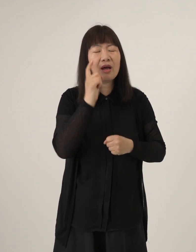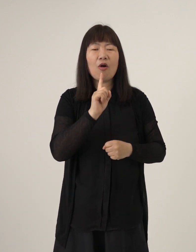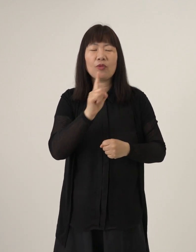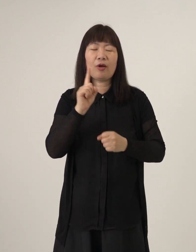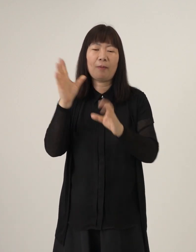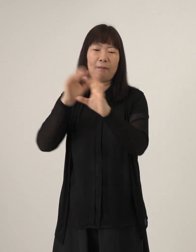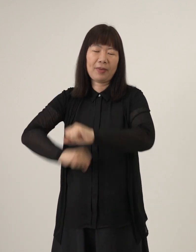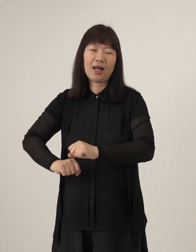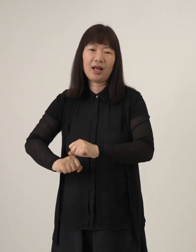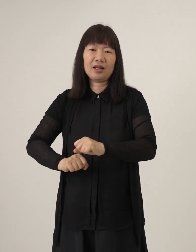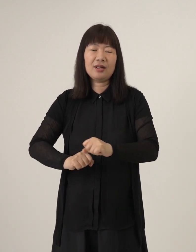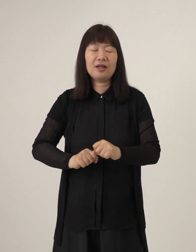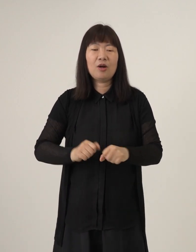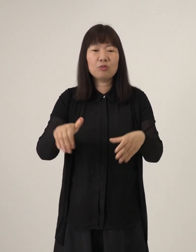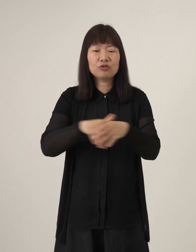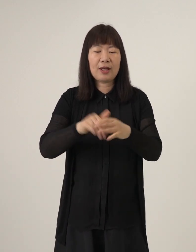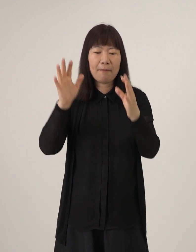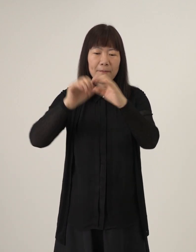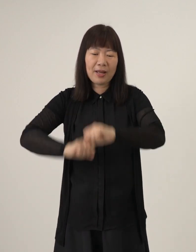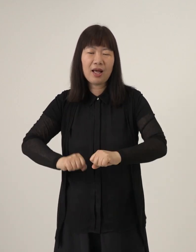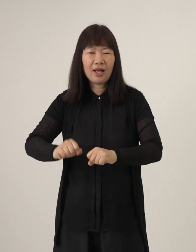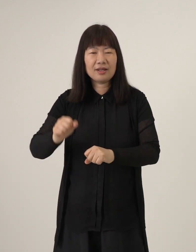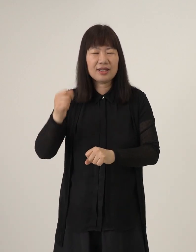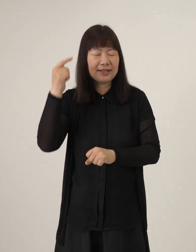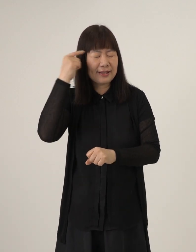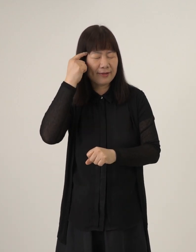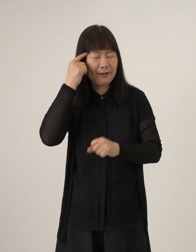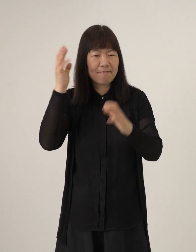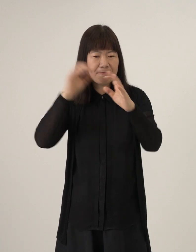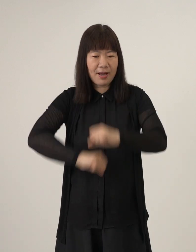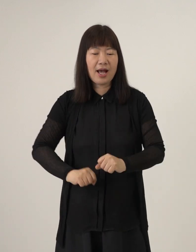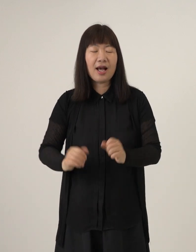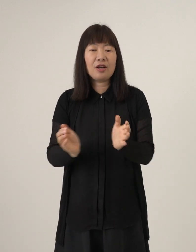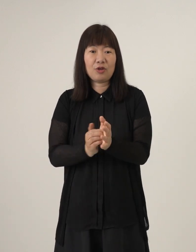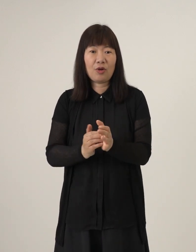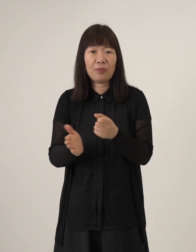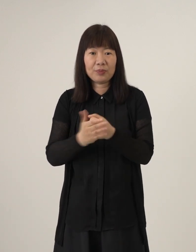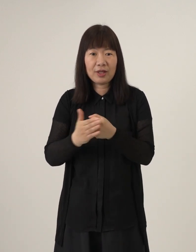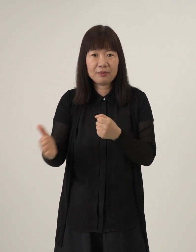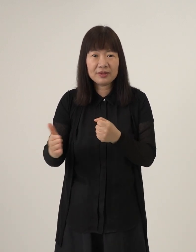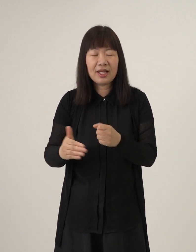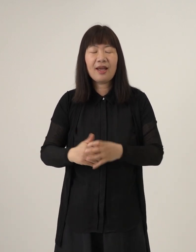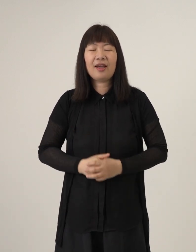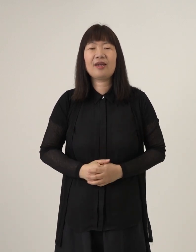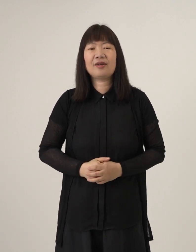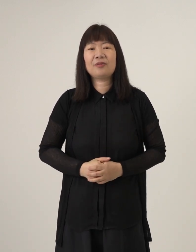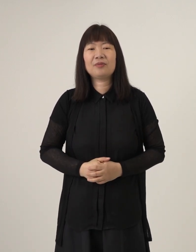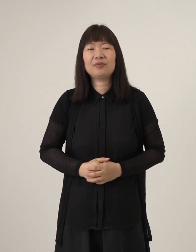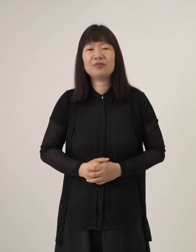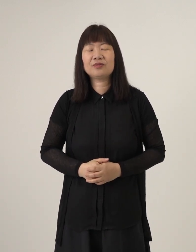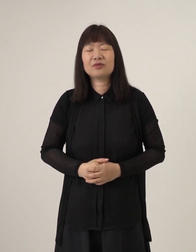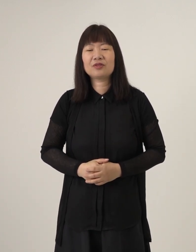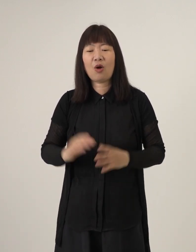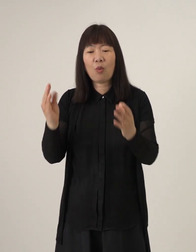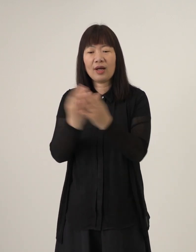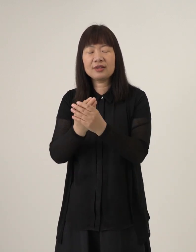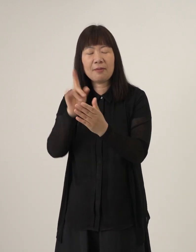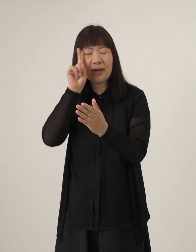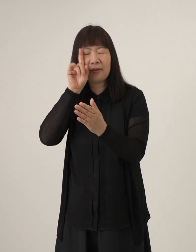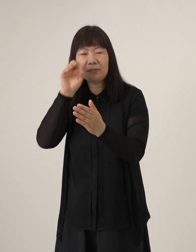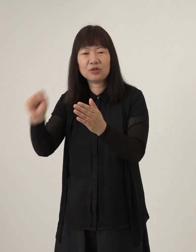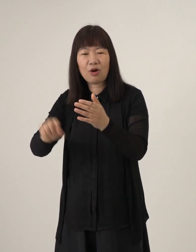말살, 정신사 말살, 이래서 완전히 그 나라를